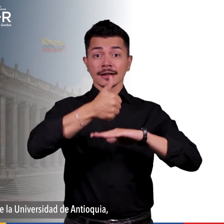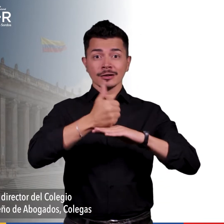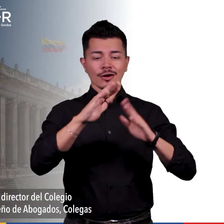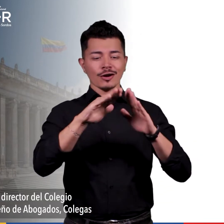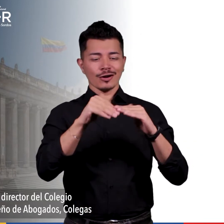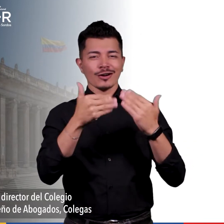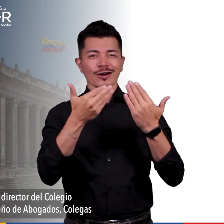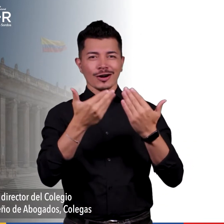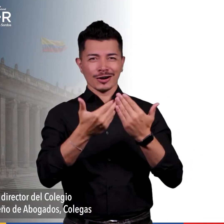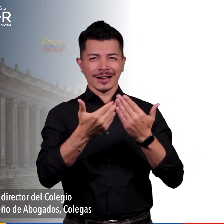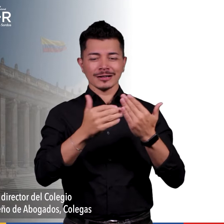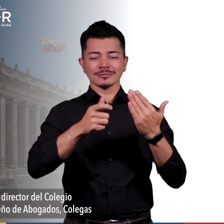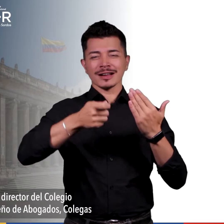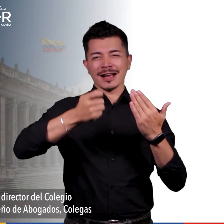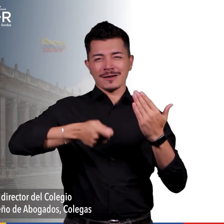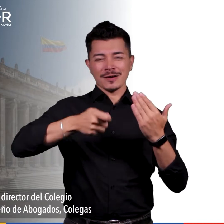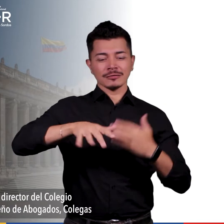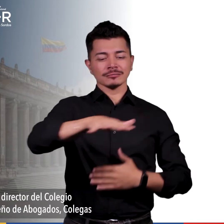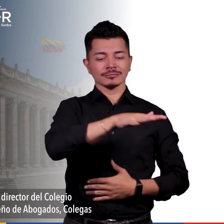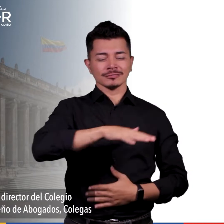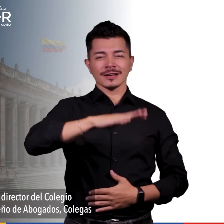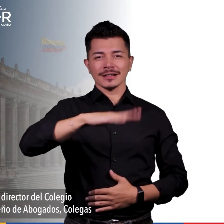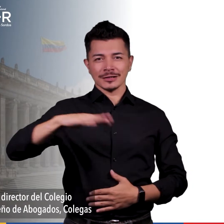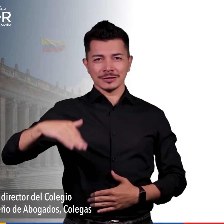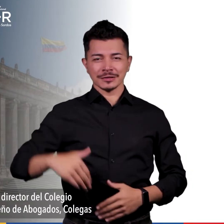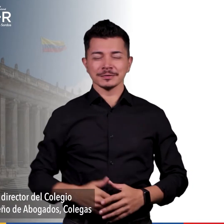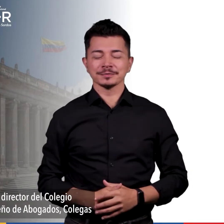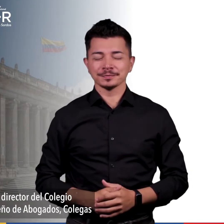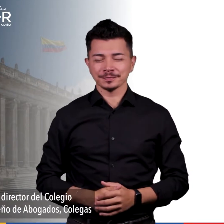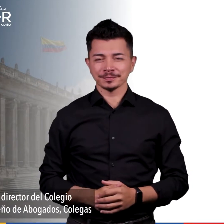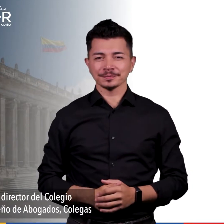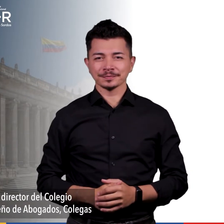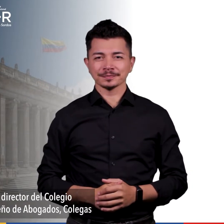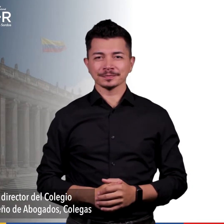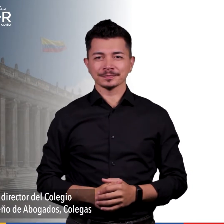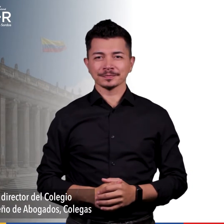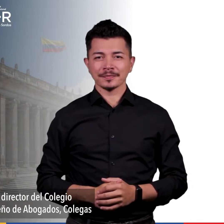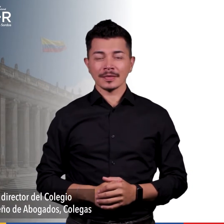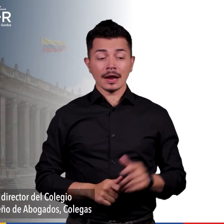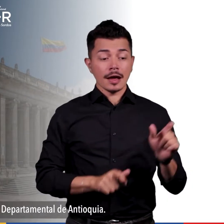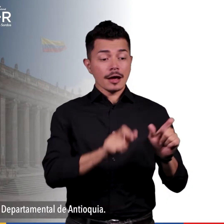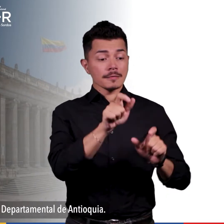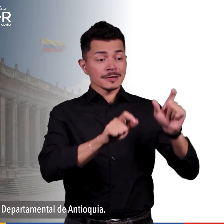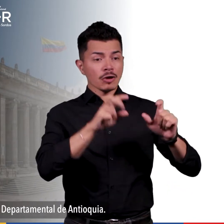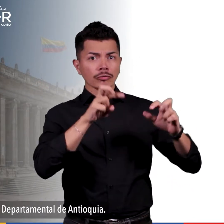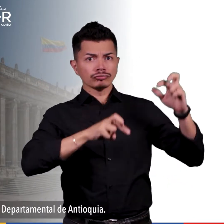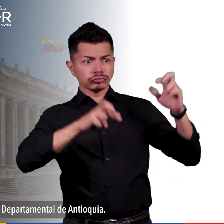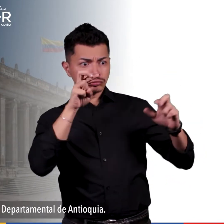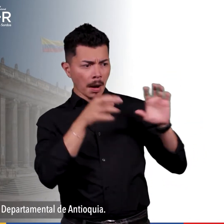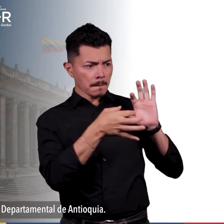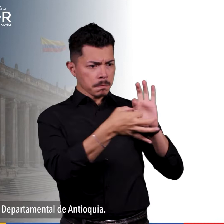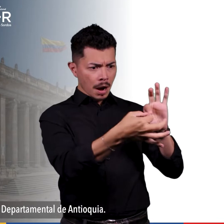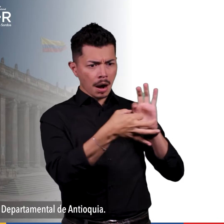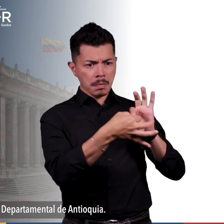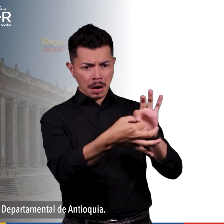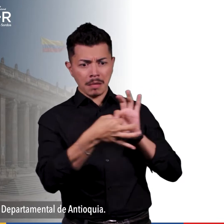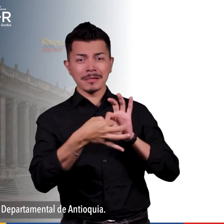Fue director del Colegio Antioqueño de Abogados, Colegas y procurador departamental de Antioquia.